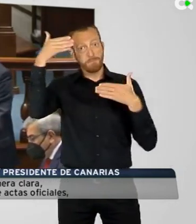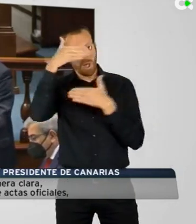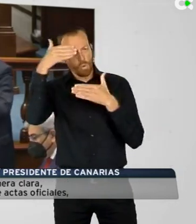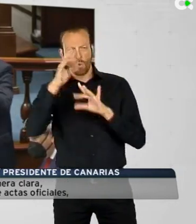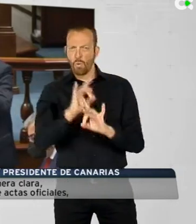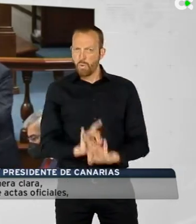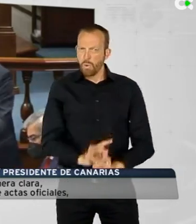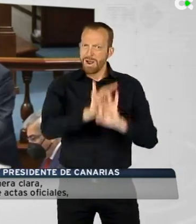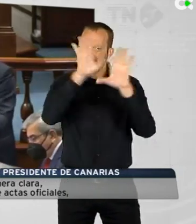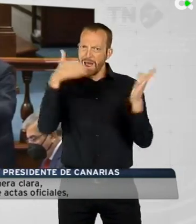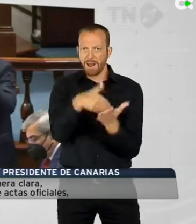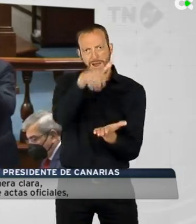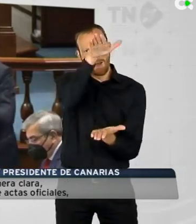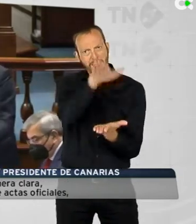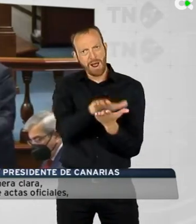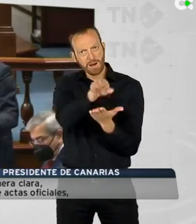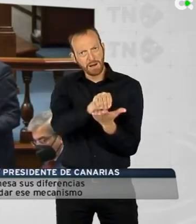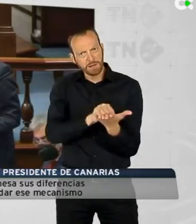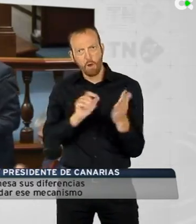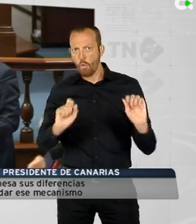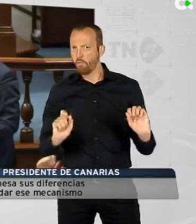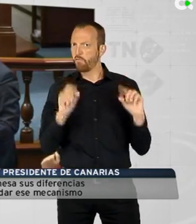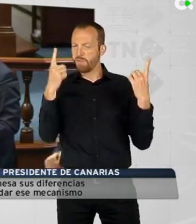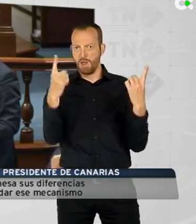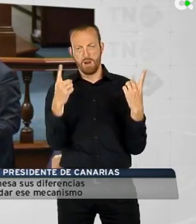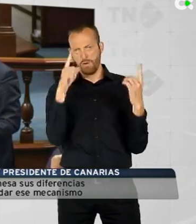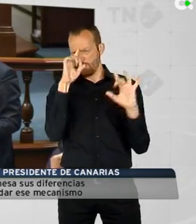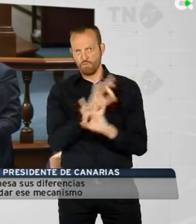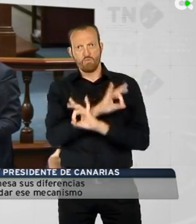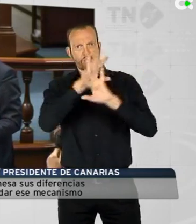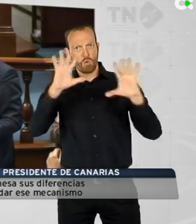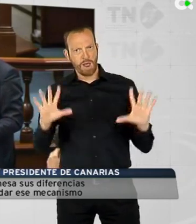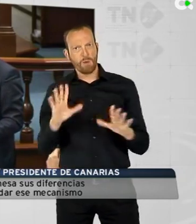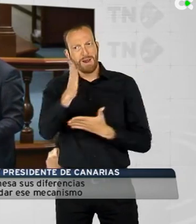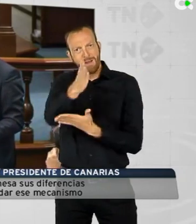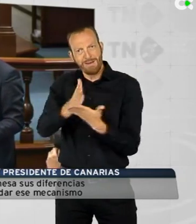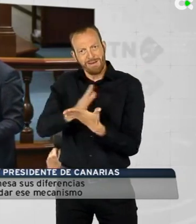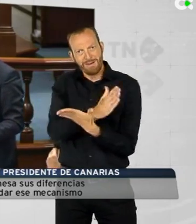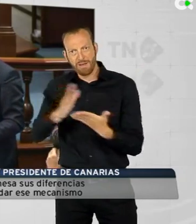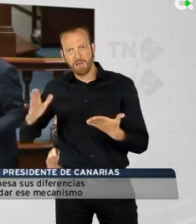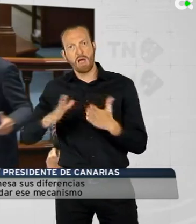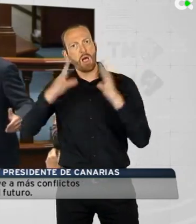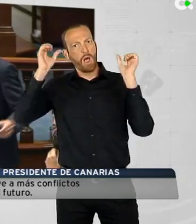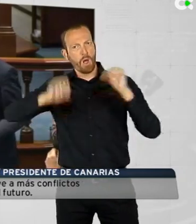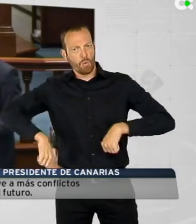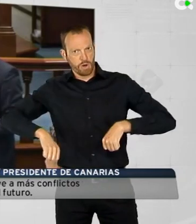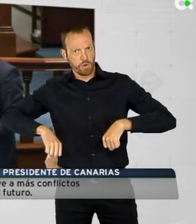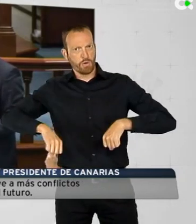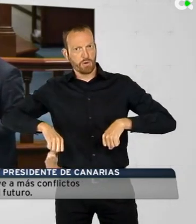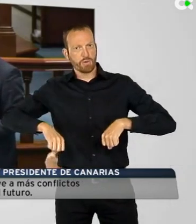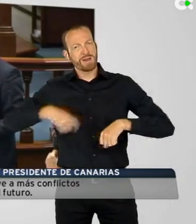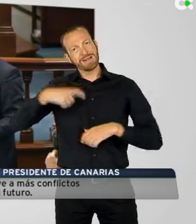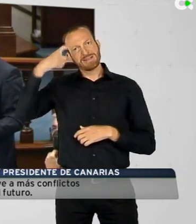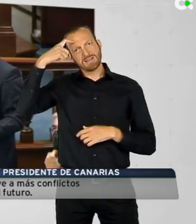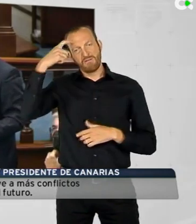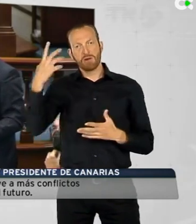manera clara, levantándose acta oficial, pongan sobre la mesa sus diferencias y se pueda acordar. Ese es el mecanismo, aquello